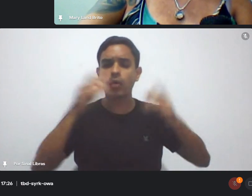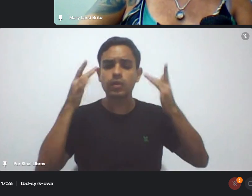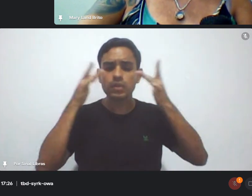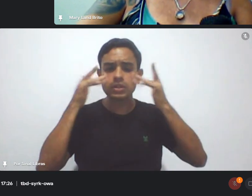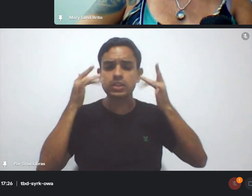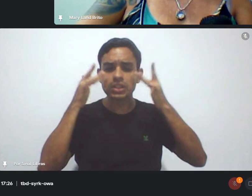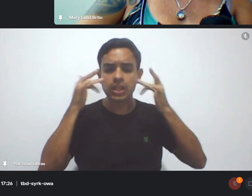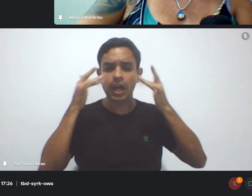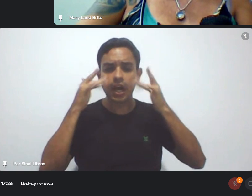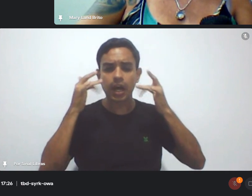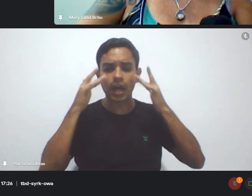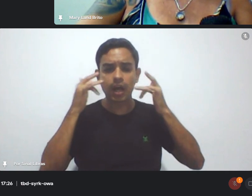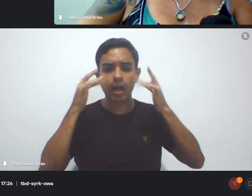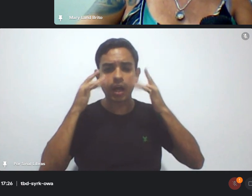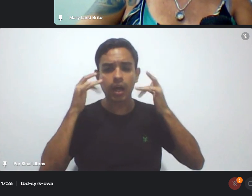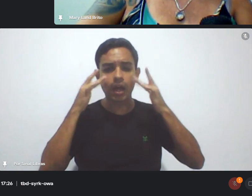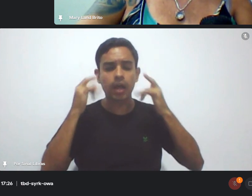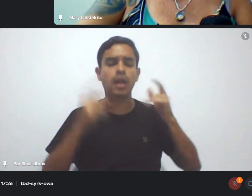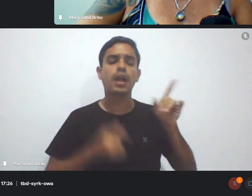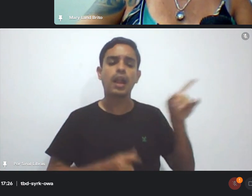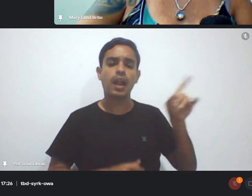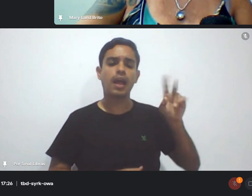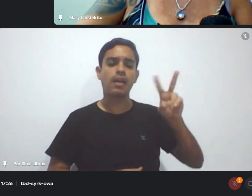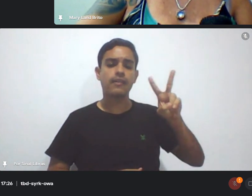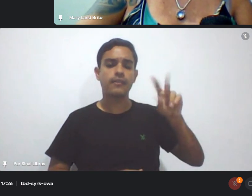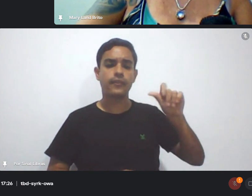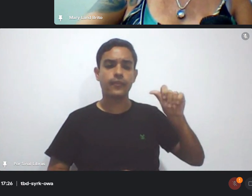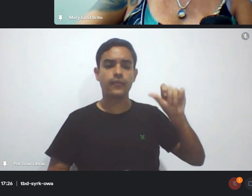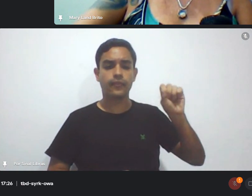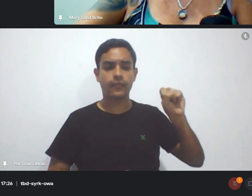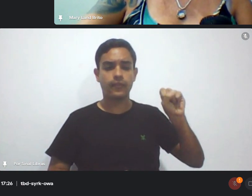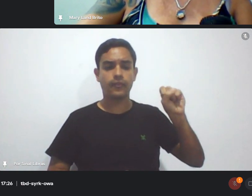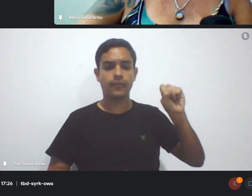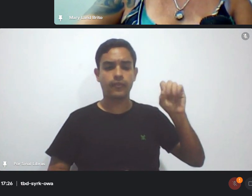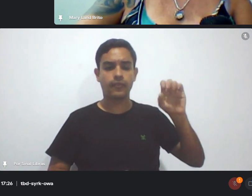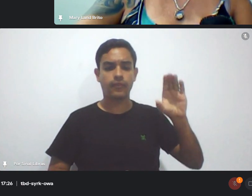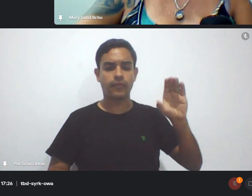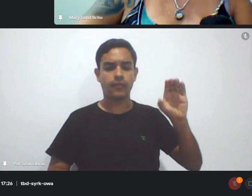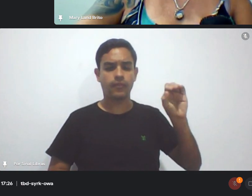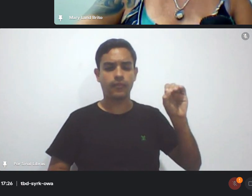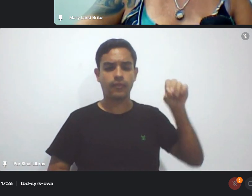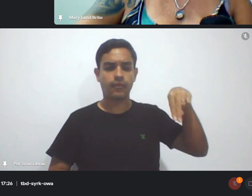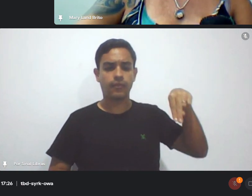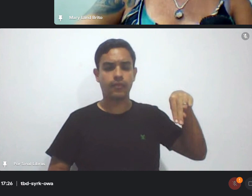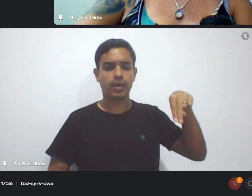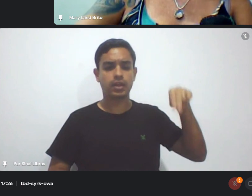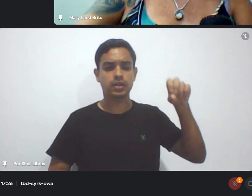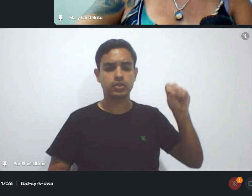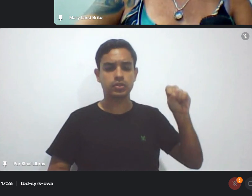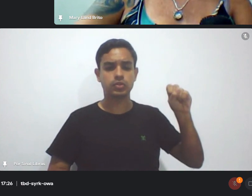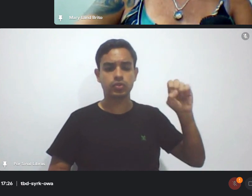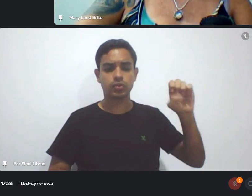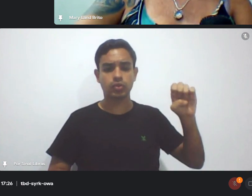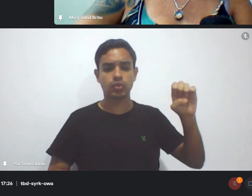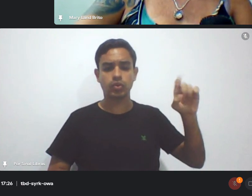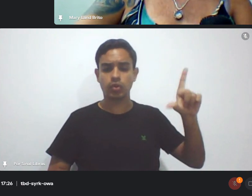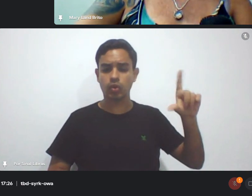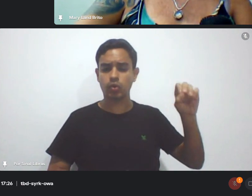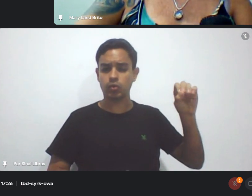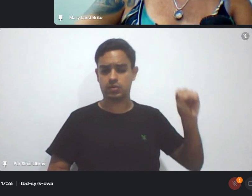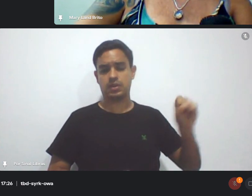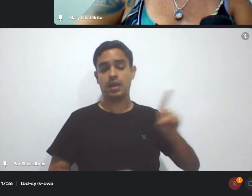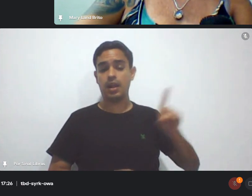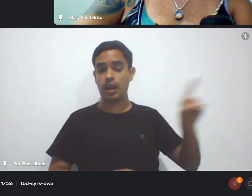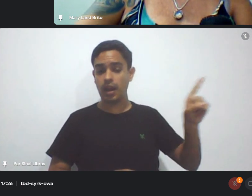Vasconcelos. Vasconcelos, desculpa. E Lanuse, que é da UFRN. E eles montam